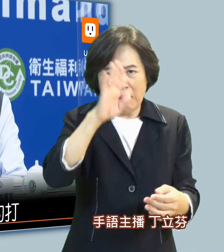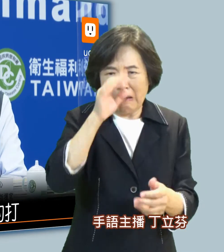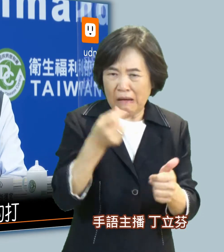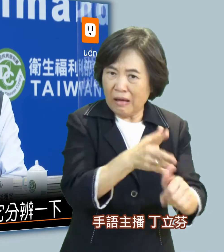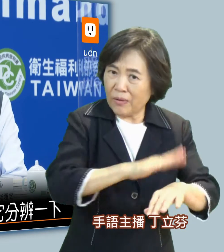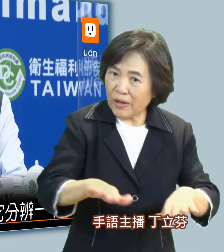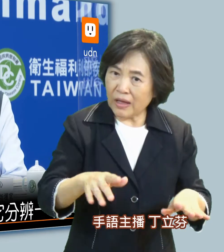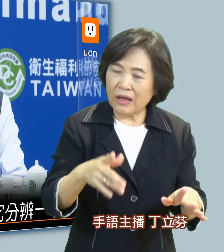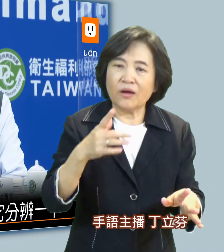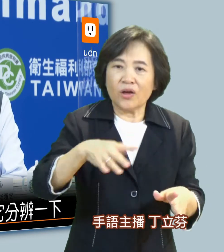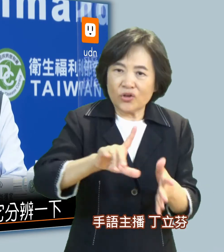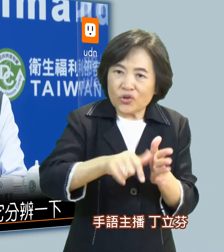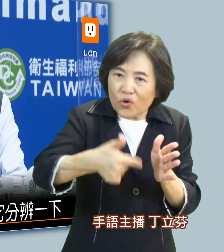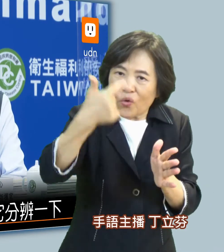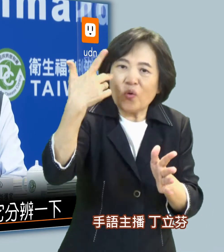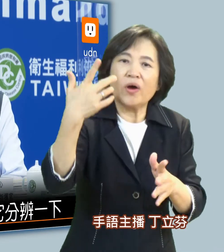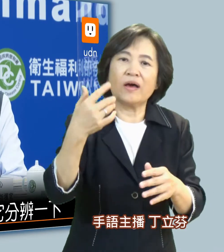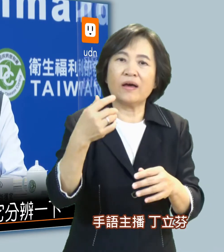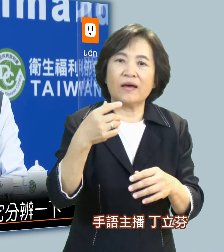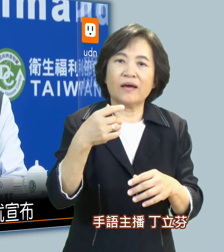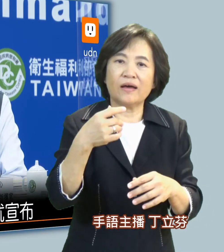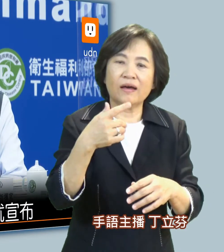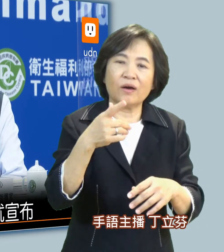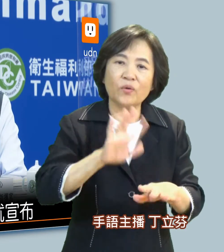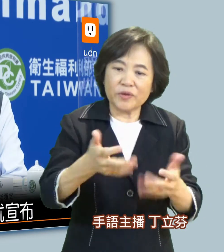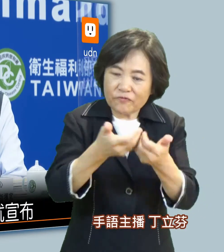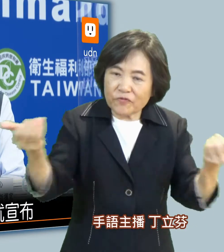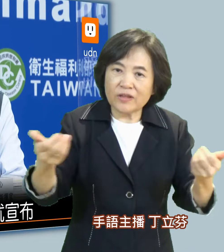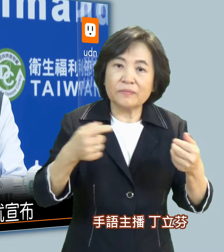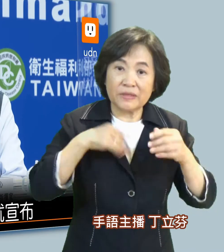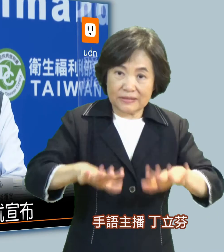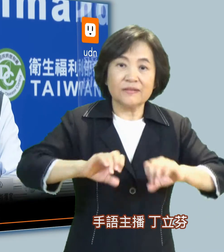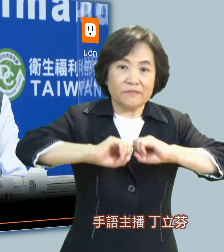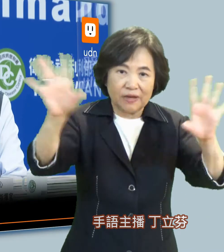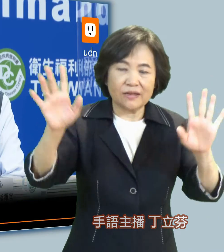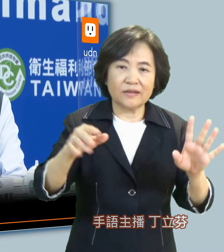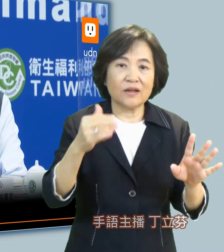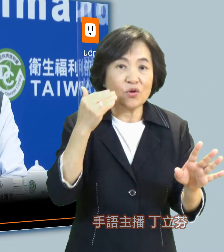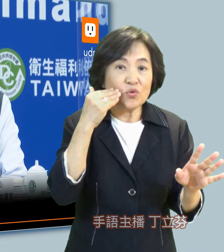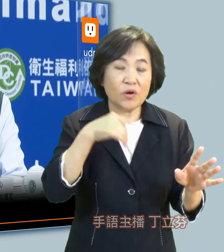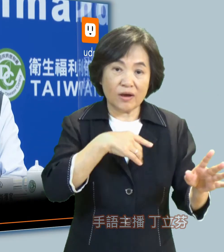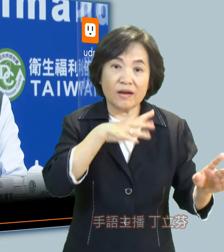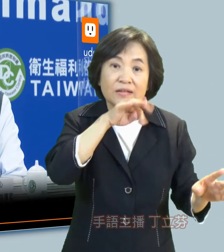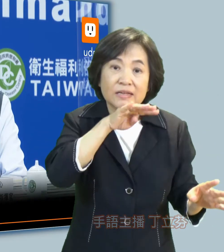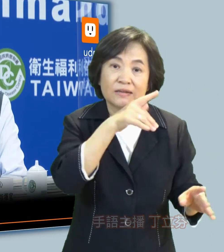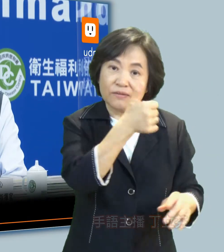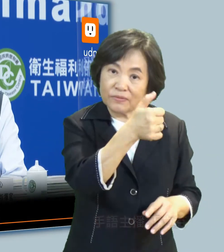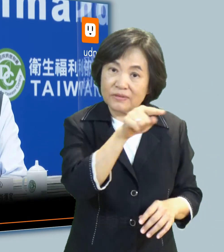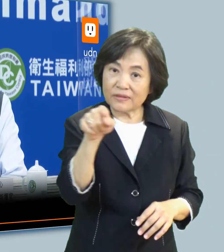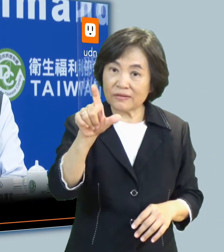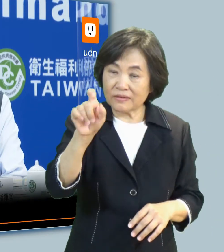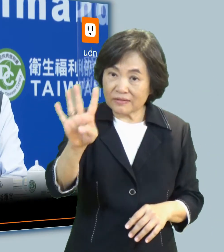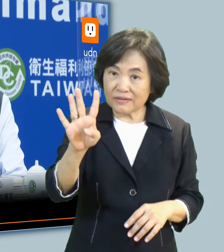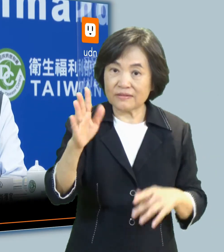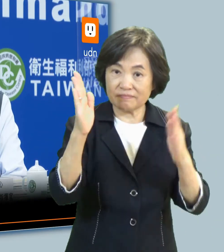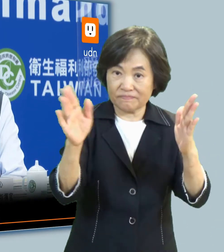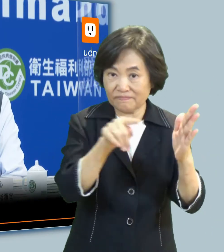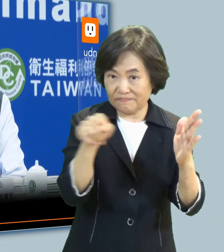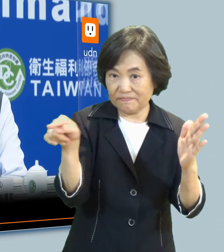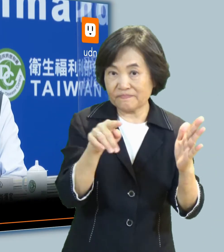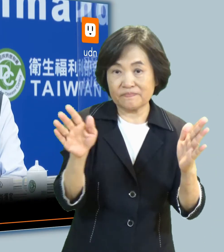打哈，所以我们大概就把它分辨一下。大概我们今天就宣布哈，这50岁到60岁，哈，